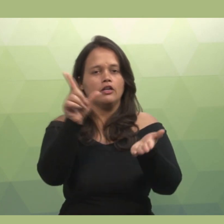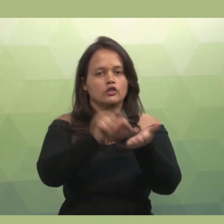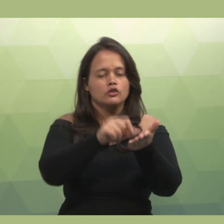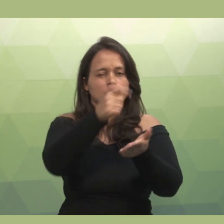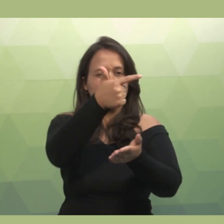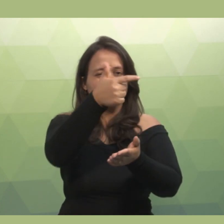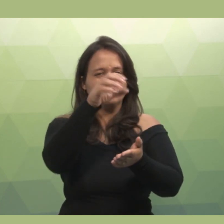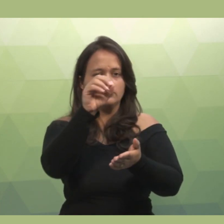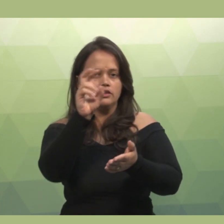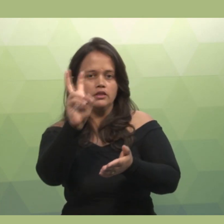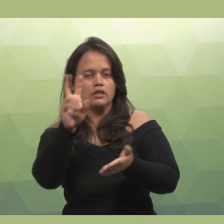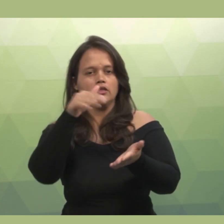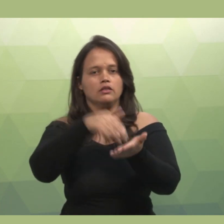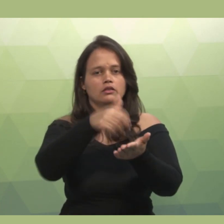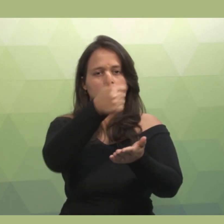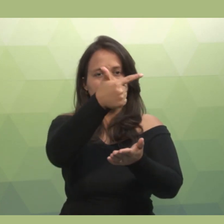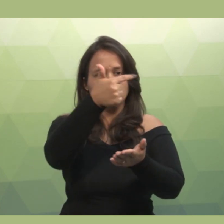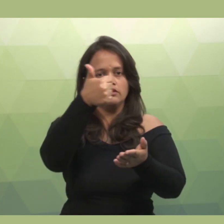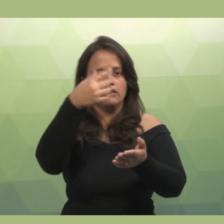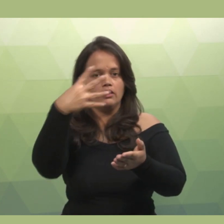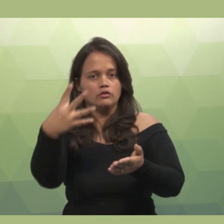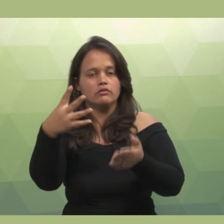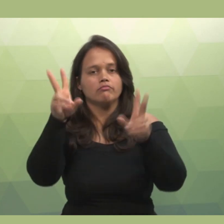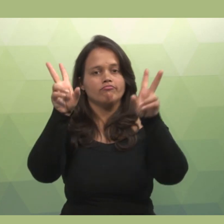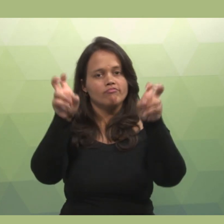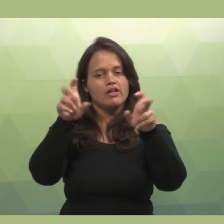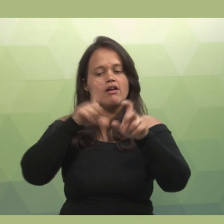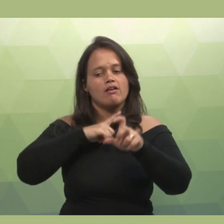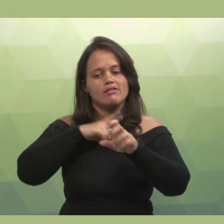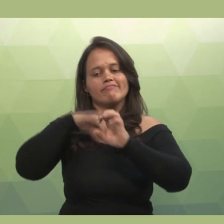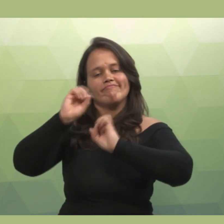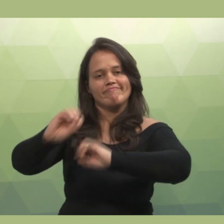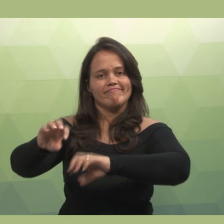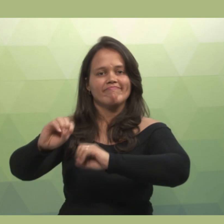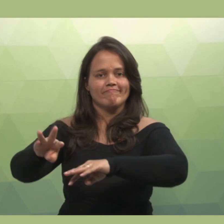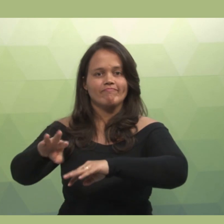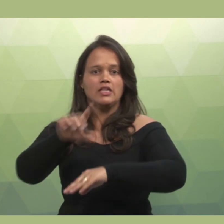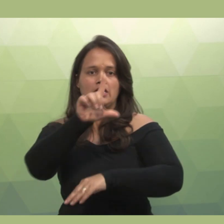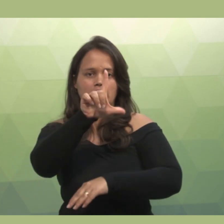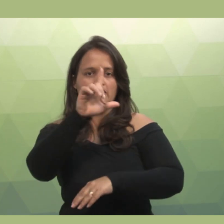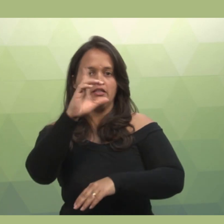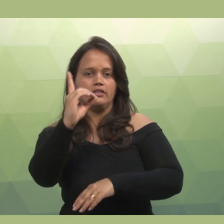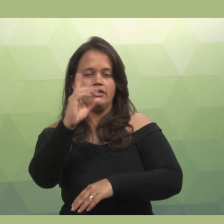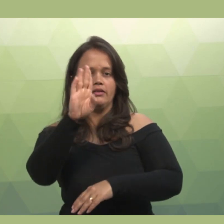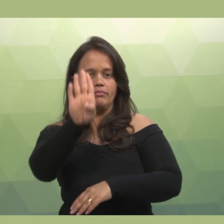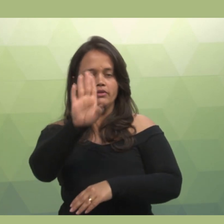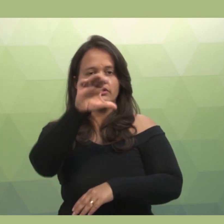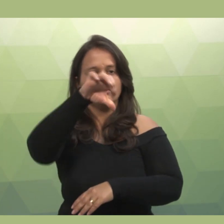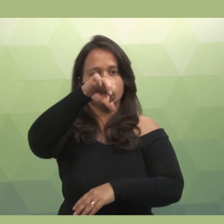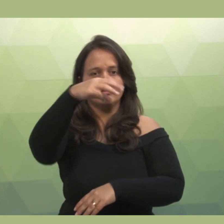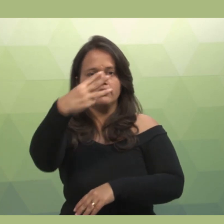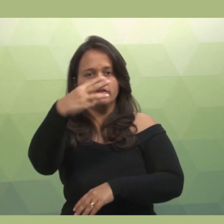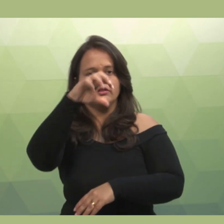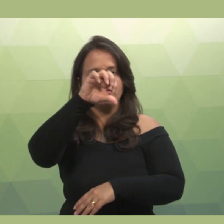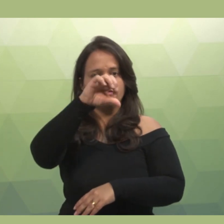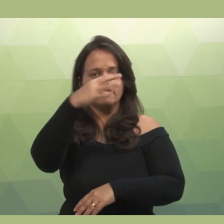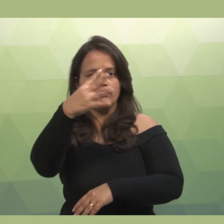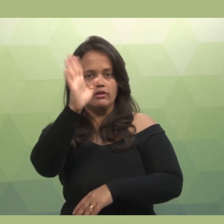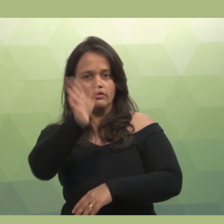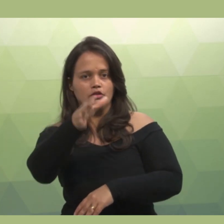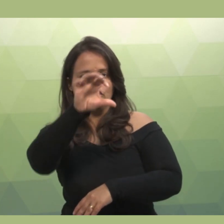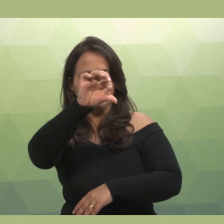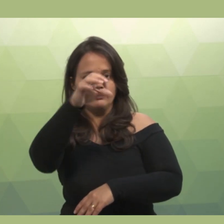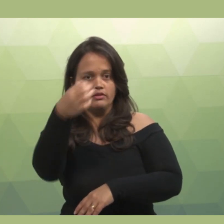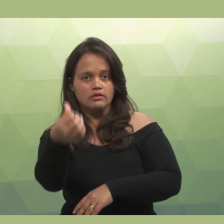temática educação. E a LDB 93/94 de 96, ela está normatizando